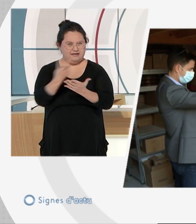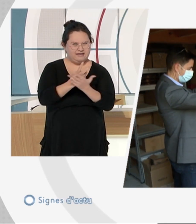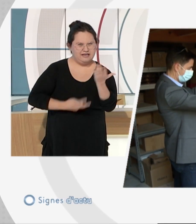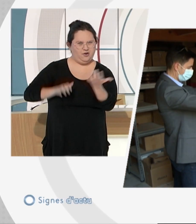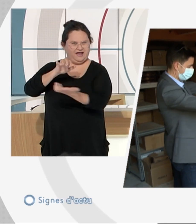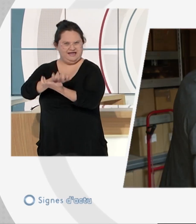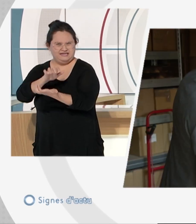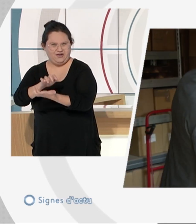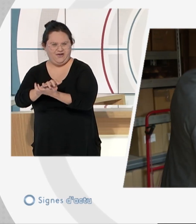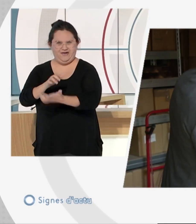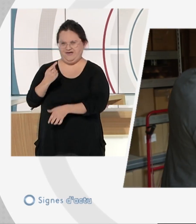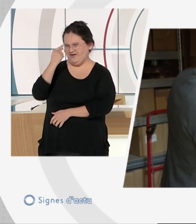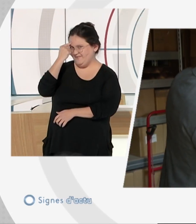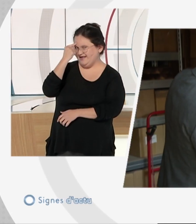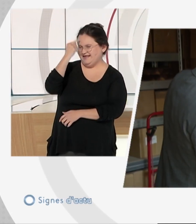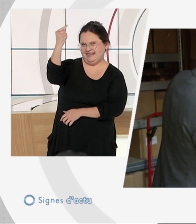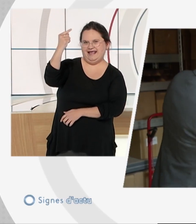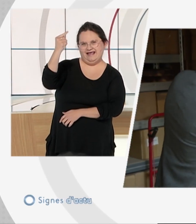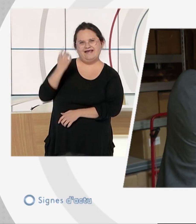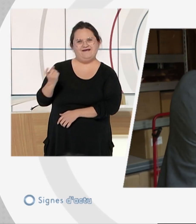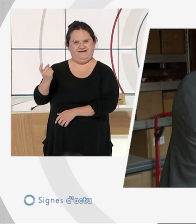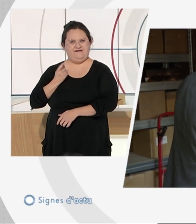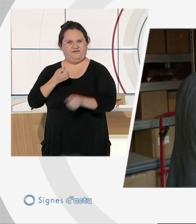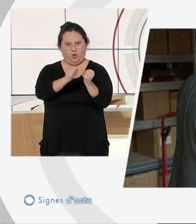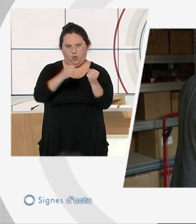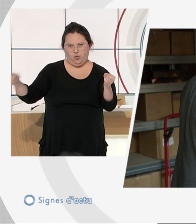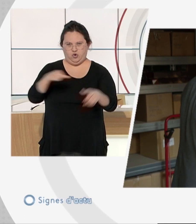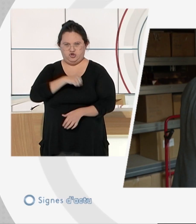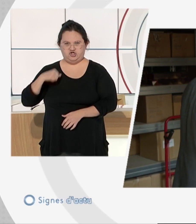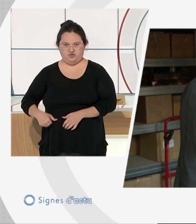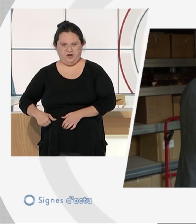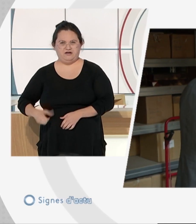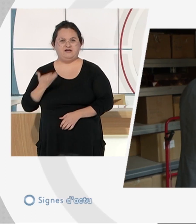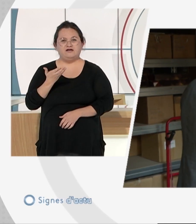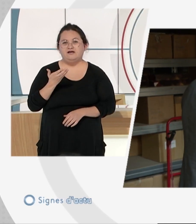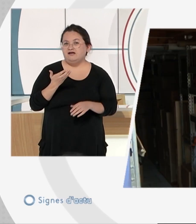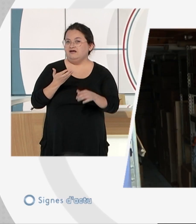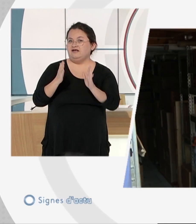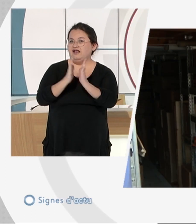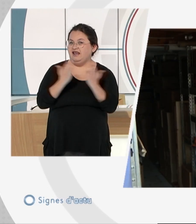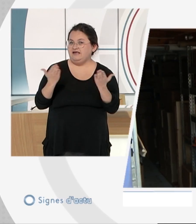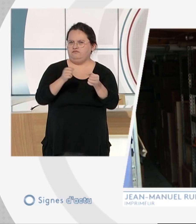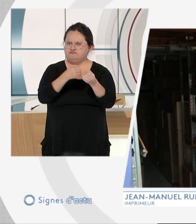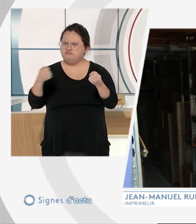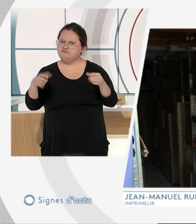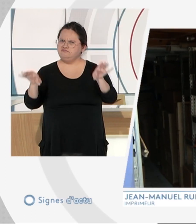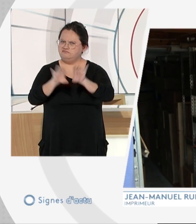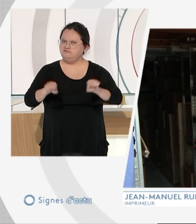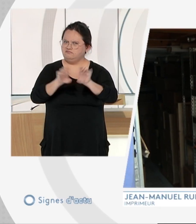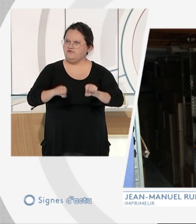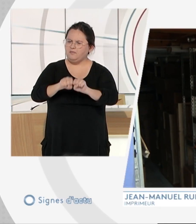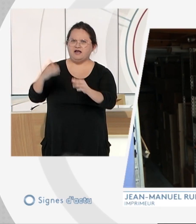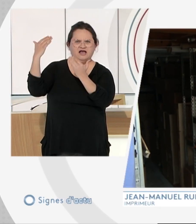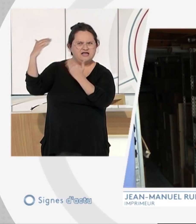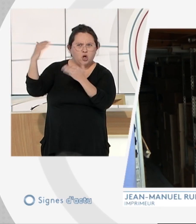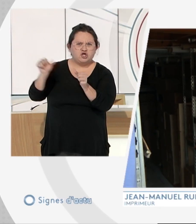le concept de cette bande dessinée inspirée des rouleaux chinois. En règle générale, ce sont des livres qui sont produits à